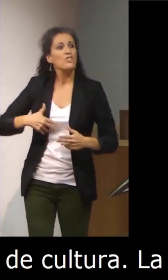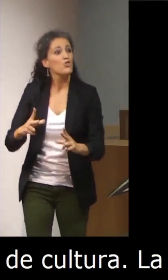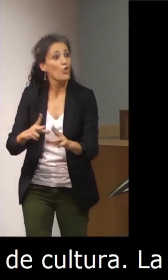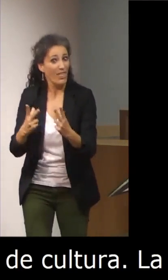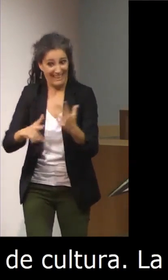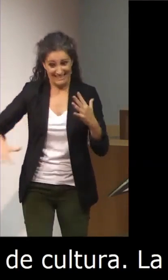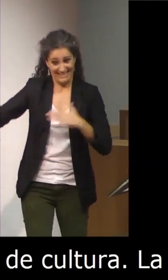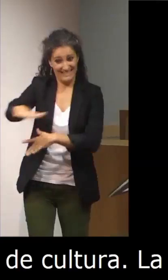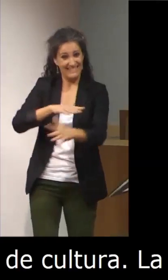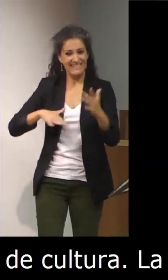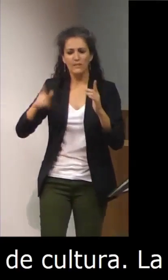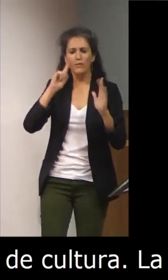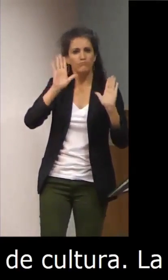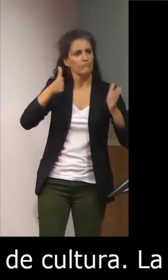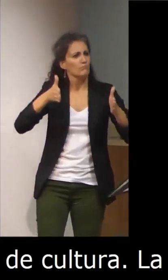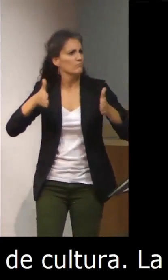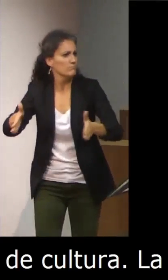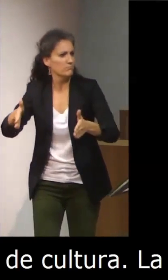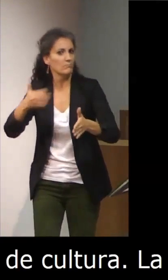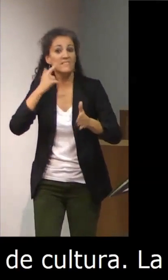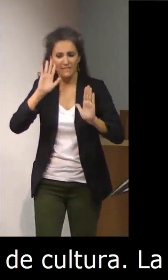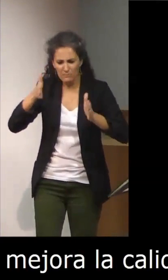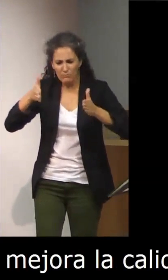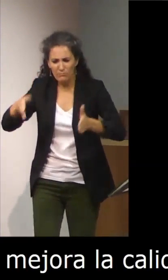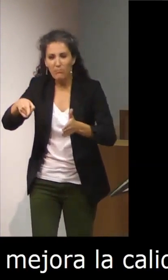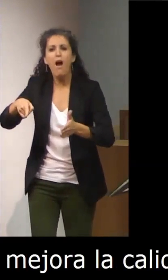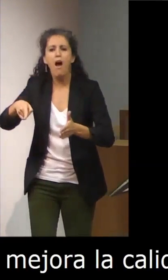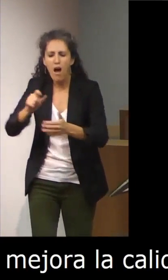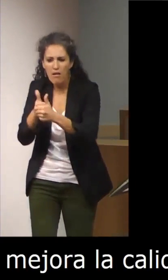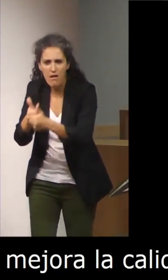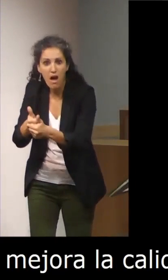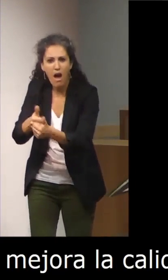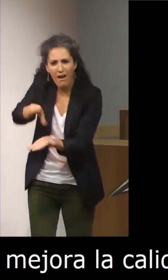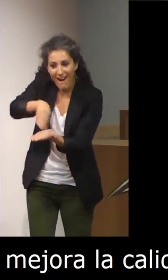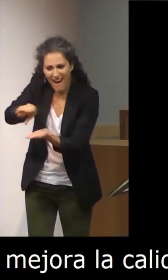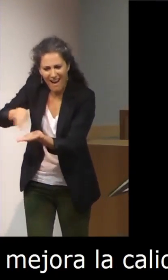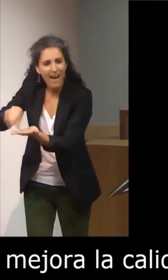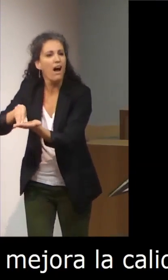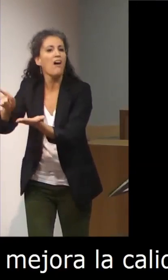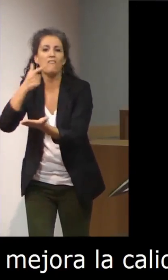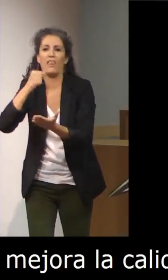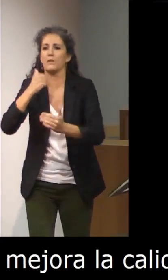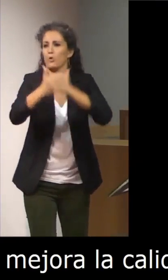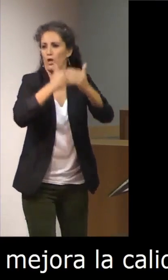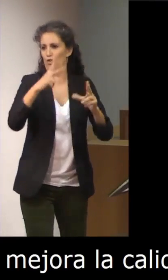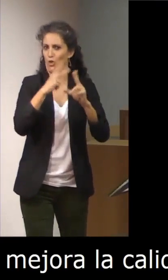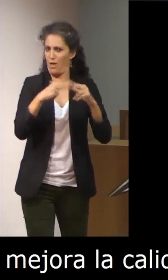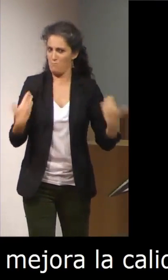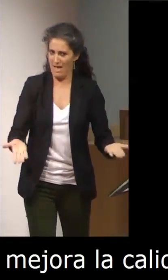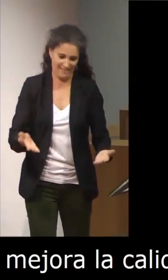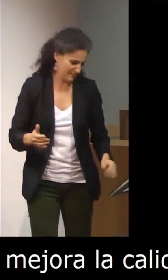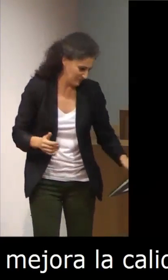sociedad pero no debemos de perder de vista las y debemos de atender o se debería de atender las necesidades y las